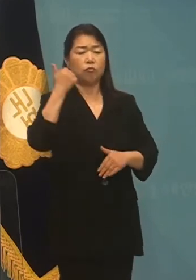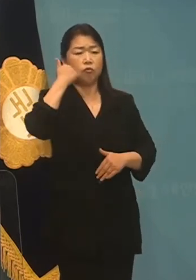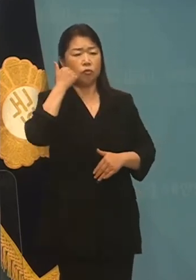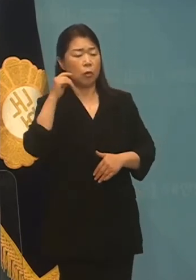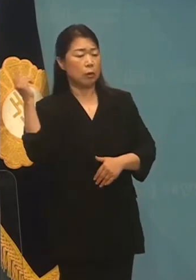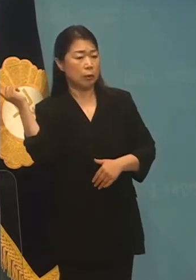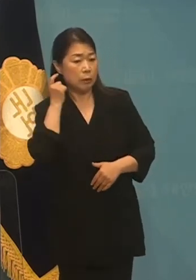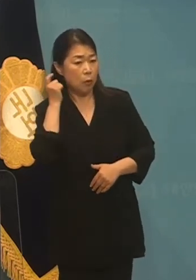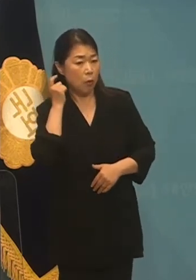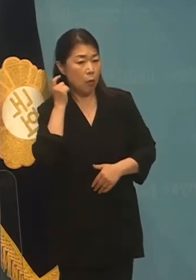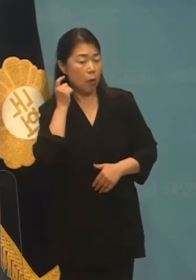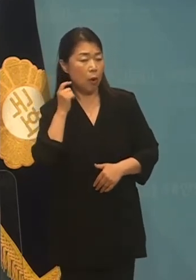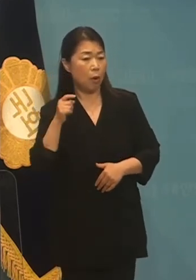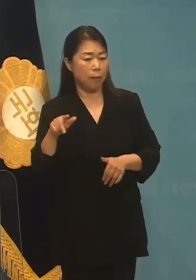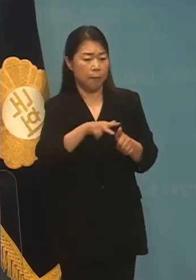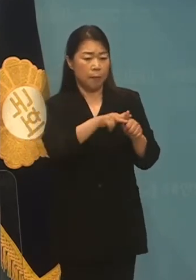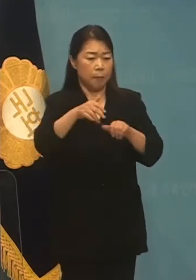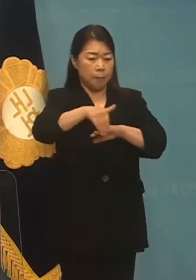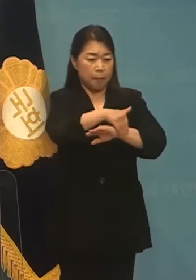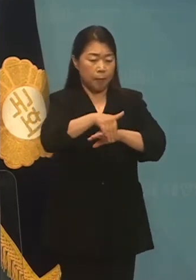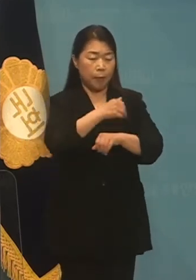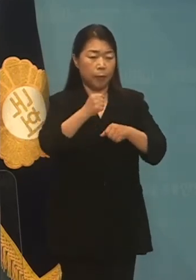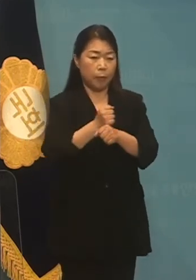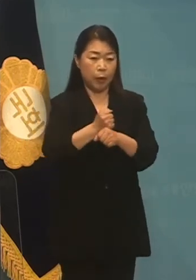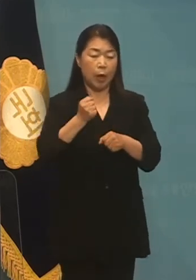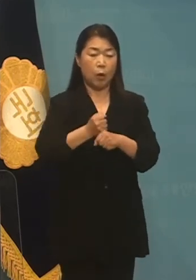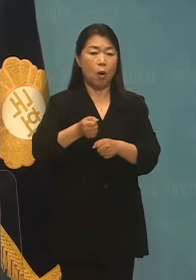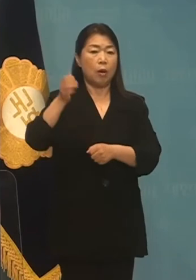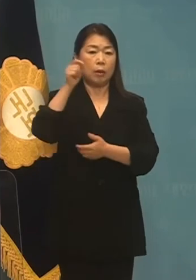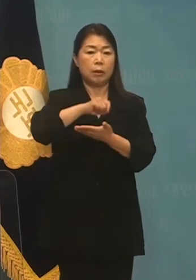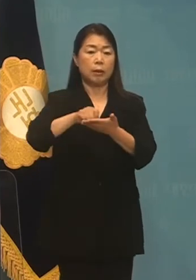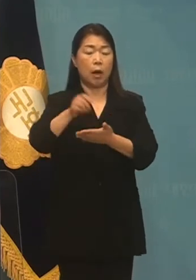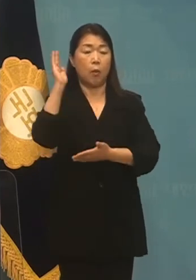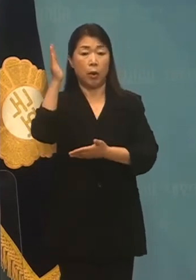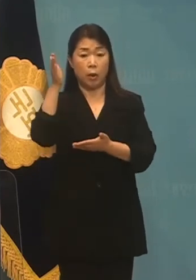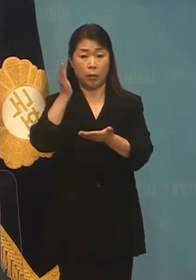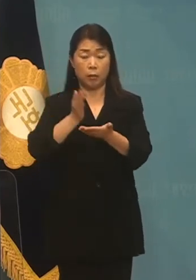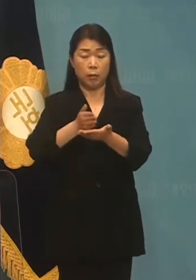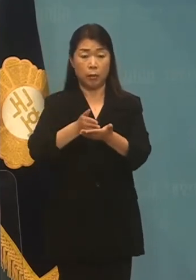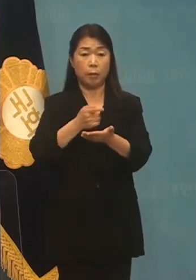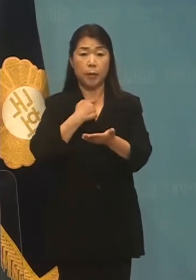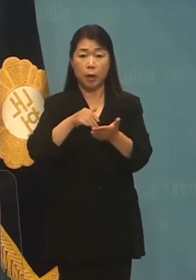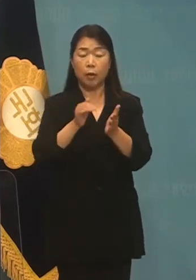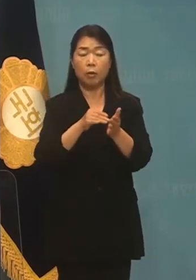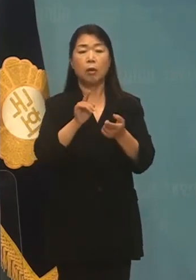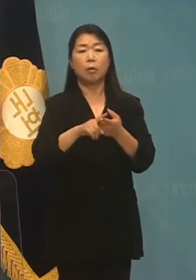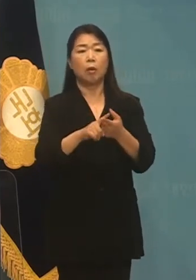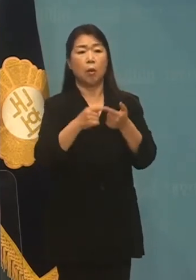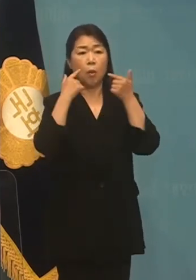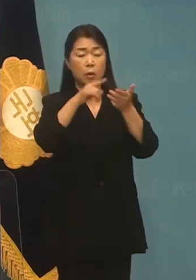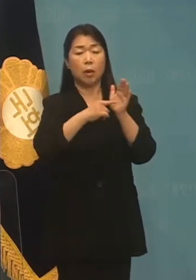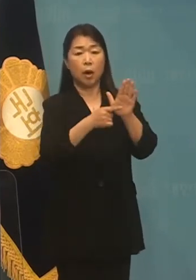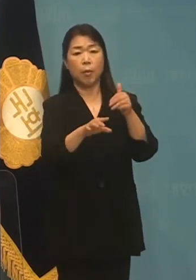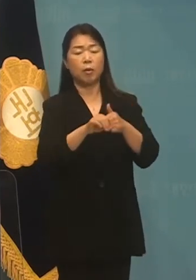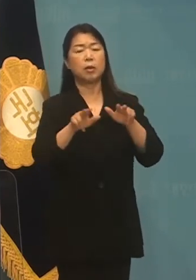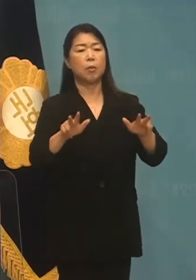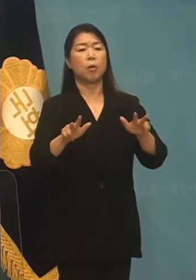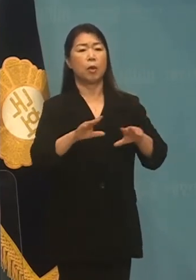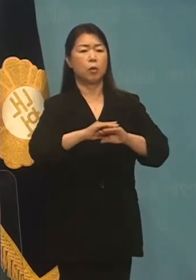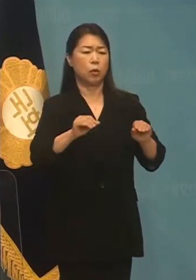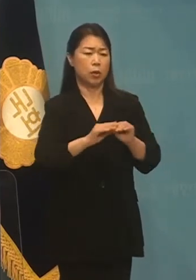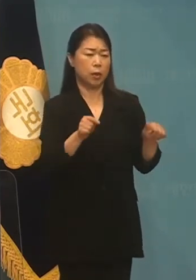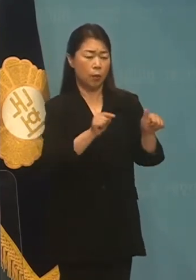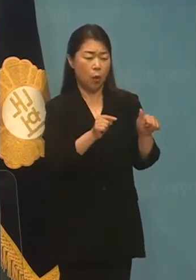누구로부터 듣고 기획하여 기자회견까지 한 것인지 밝혀내면 이번 정치